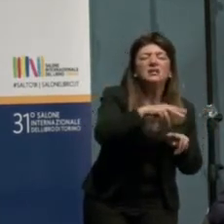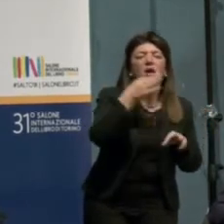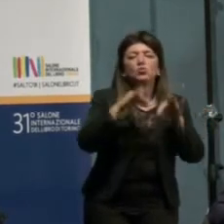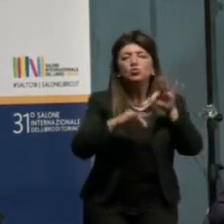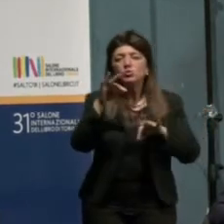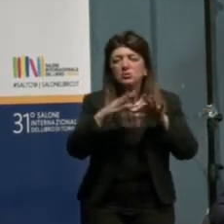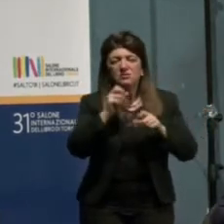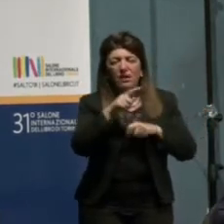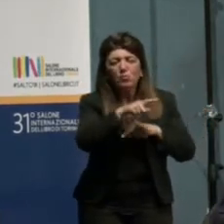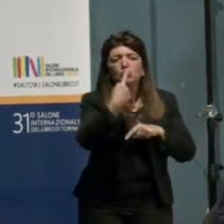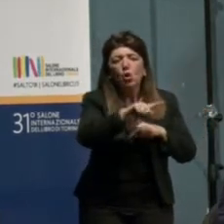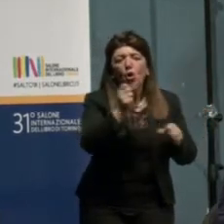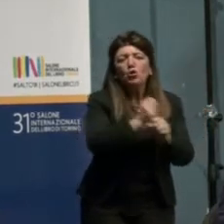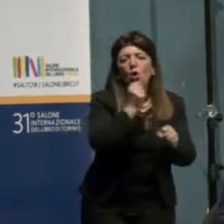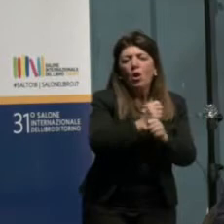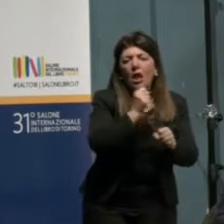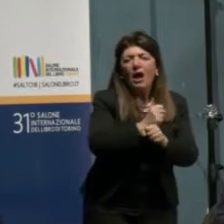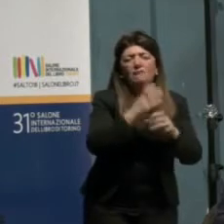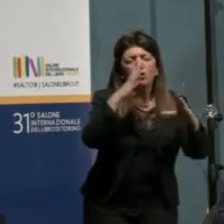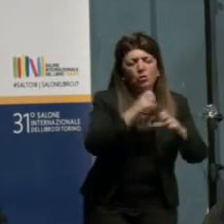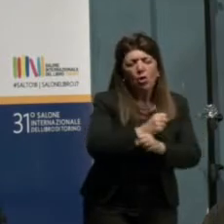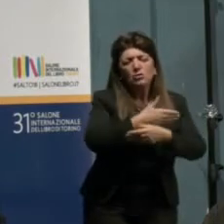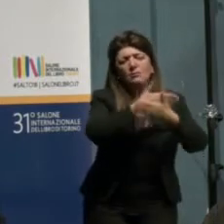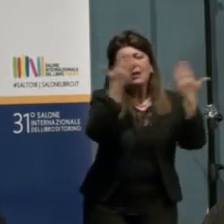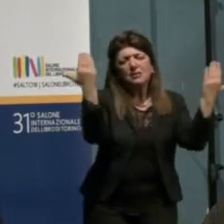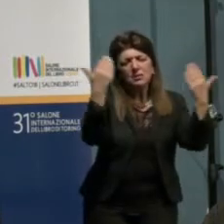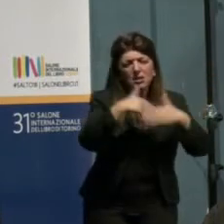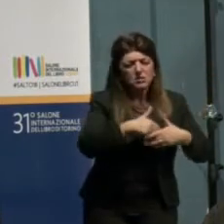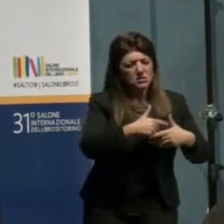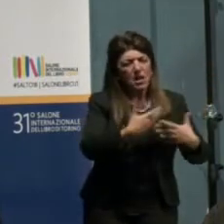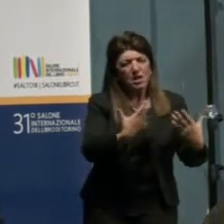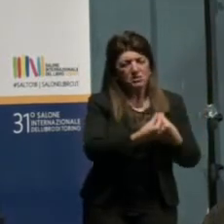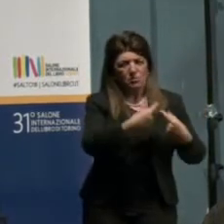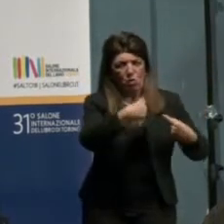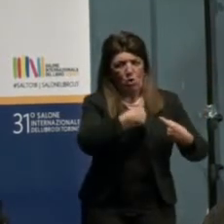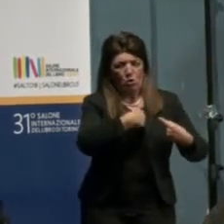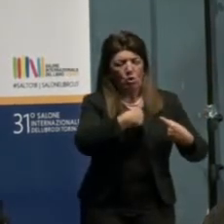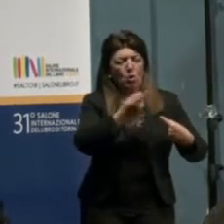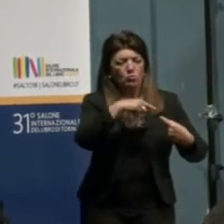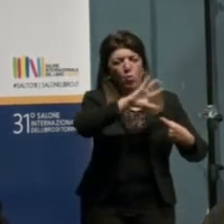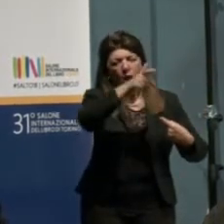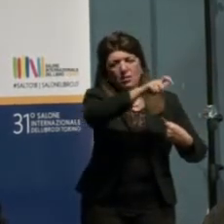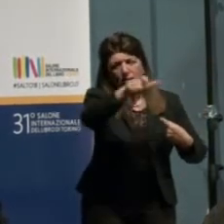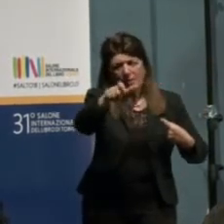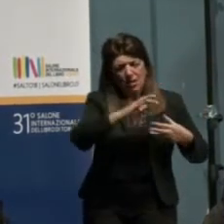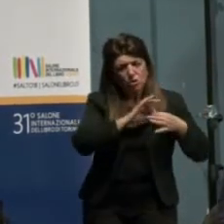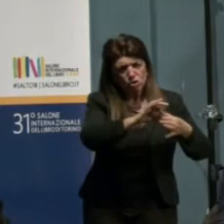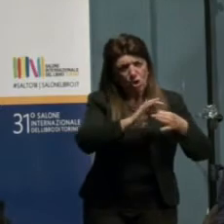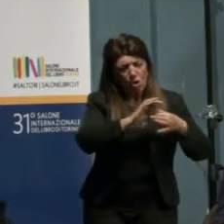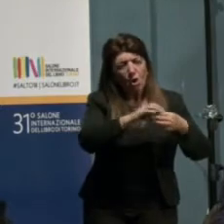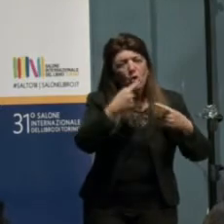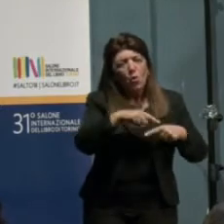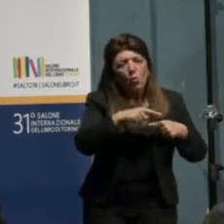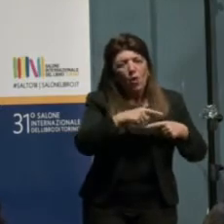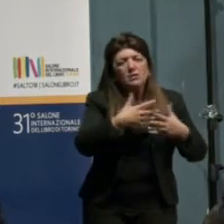notte mattina e sera con noi assieme a tante altre persone quindi c'è questa grande eco